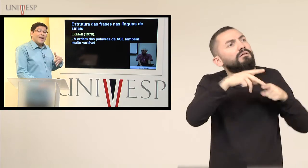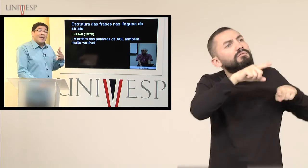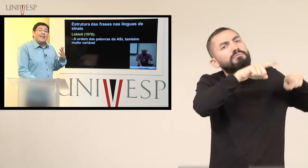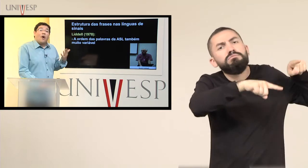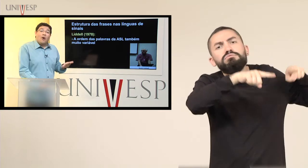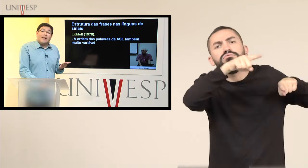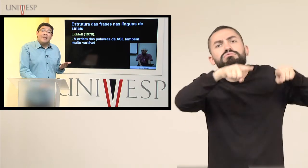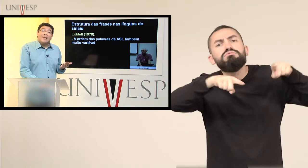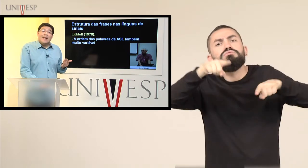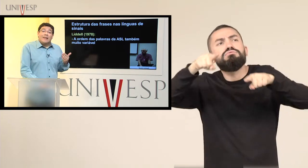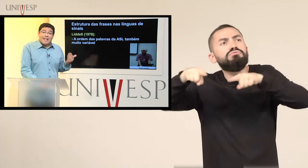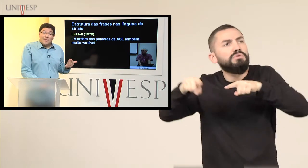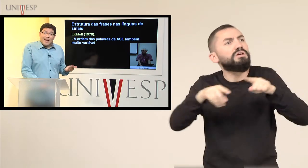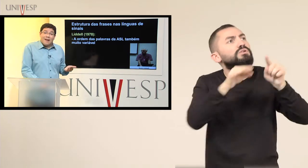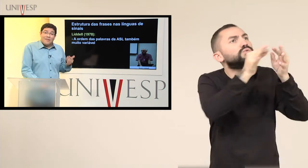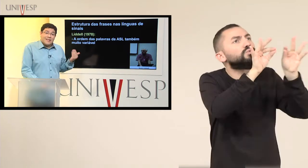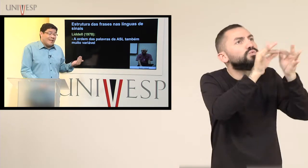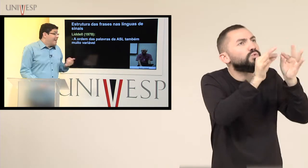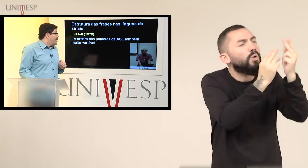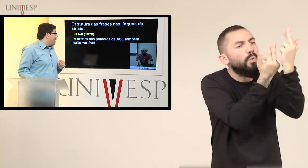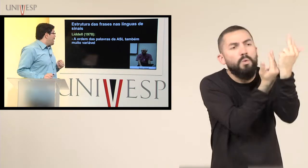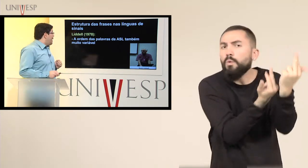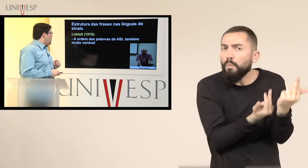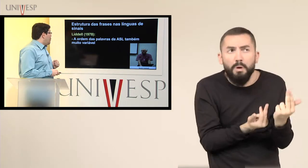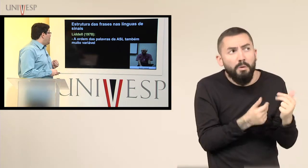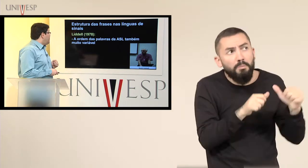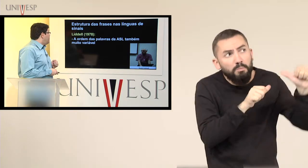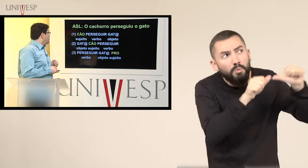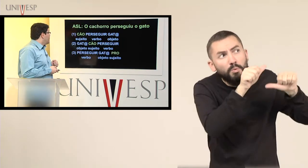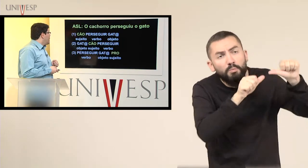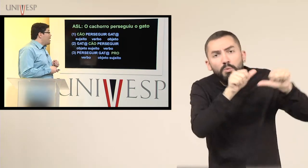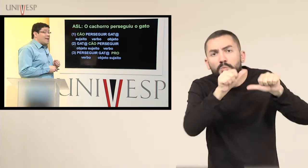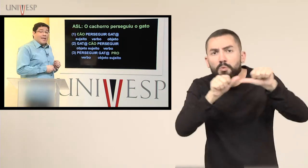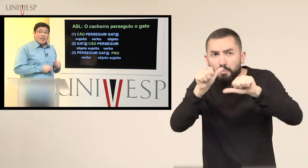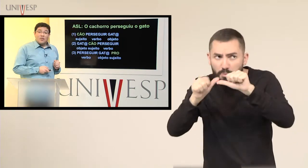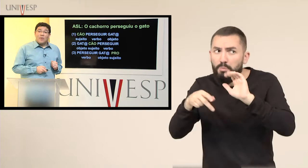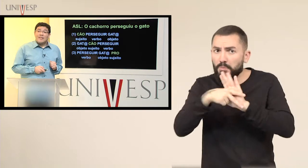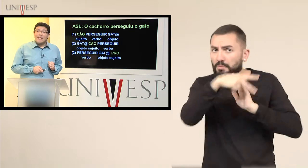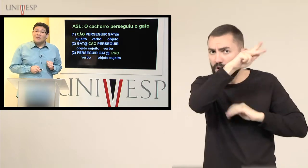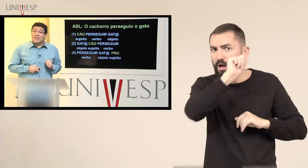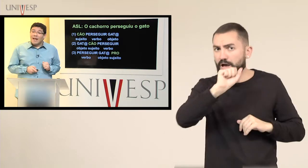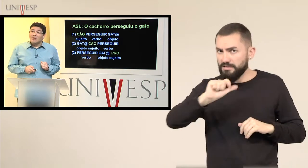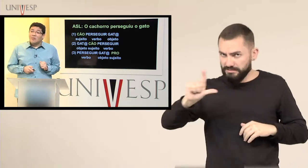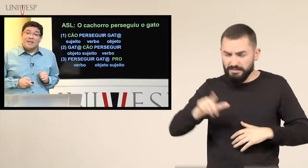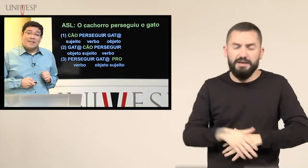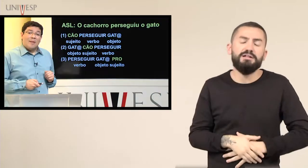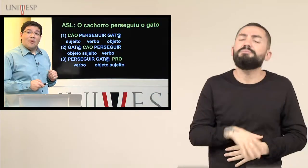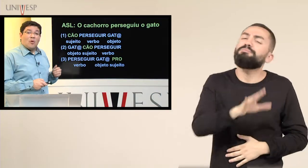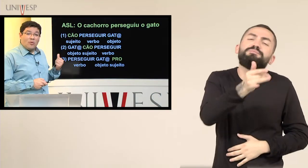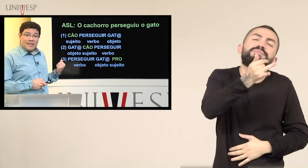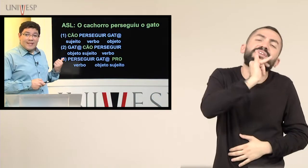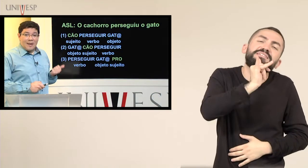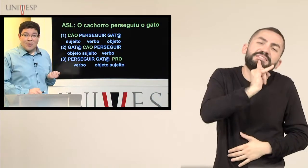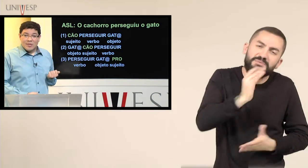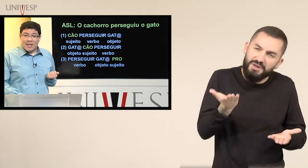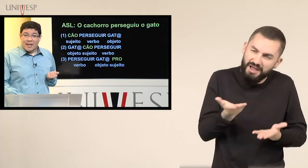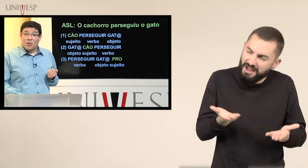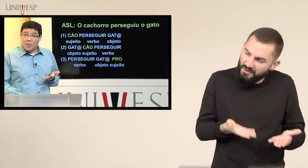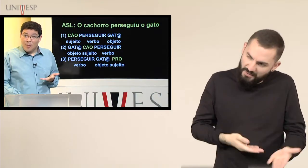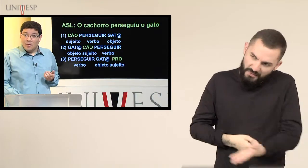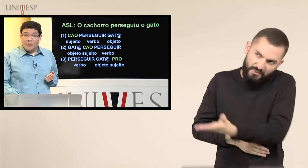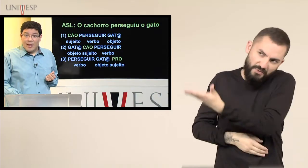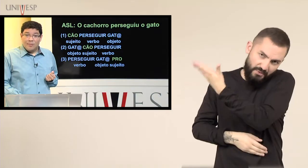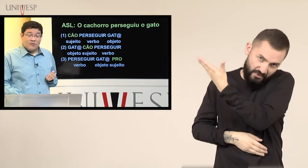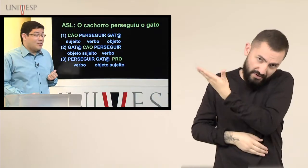flexibilidade na ordem das palavras daquela língua. Isso pode ser ilustrado, por exemplo, com os exemplos